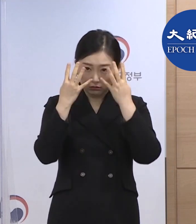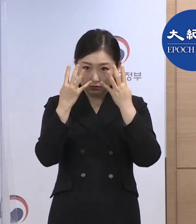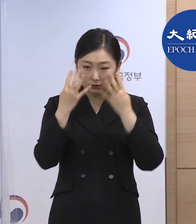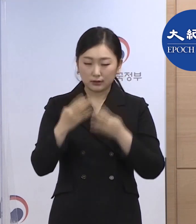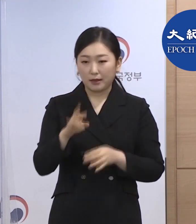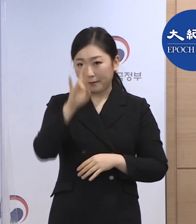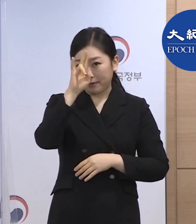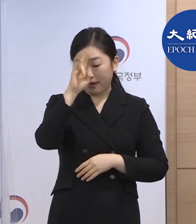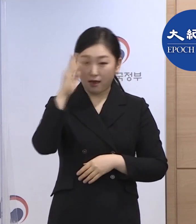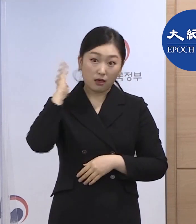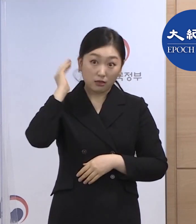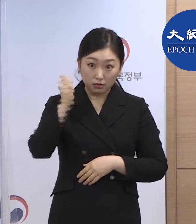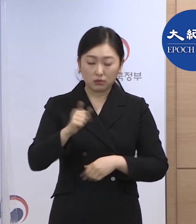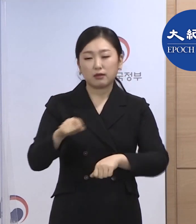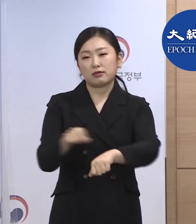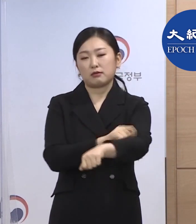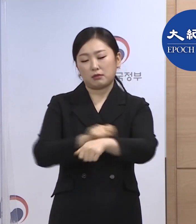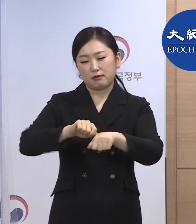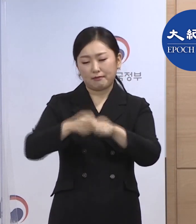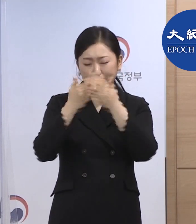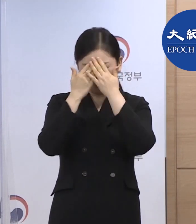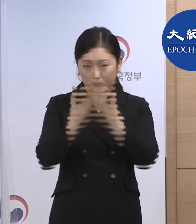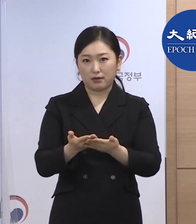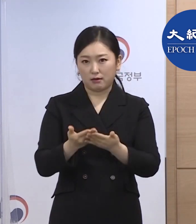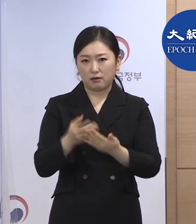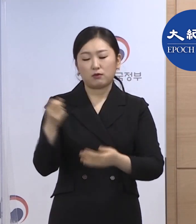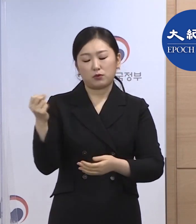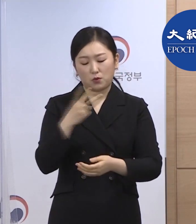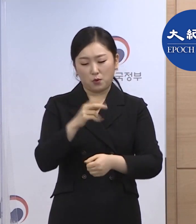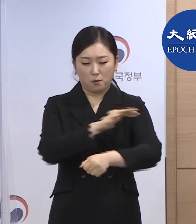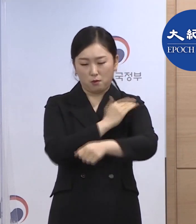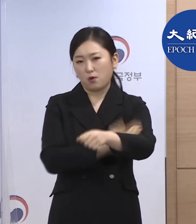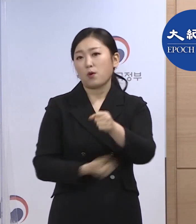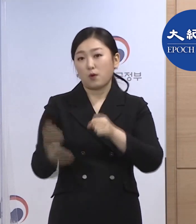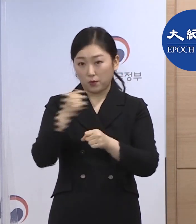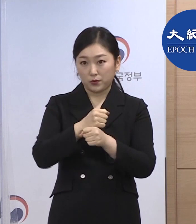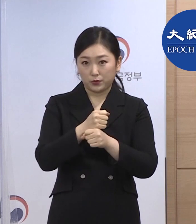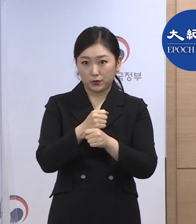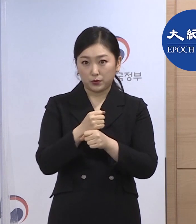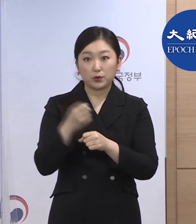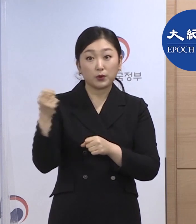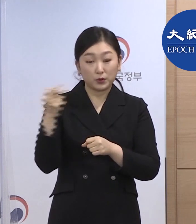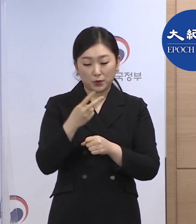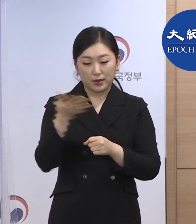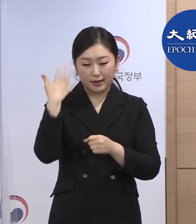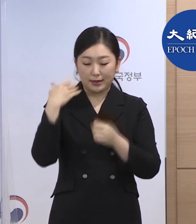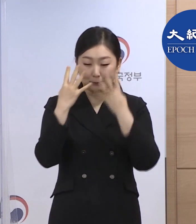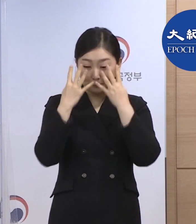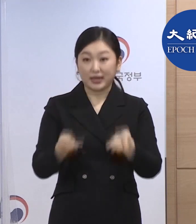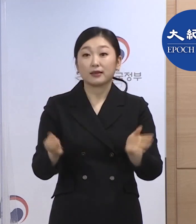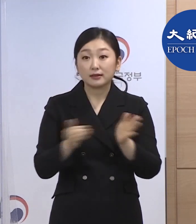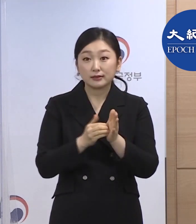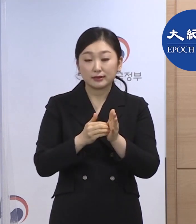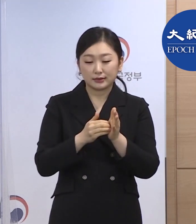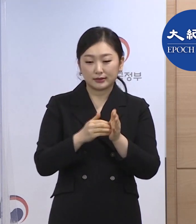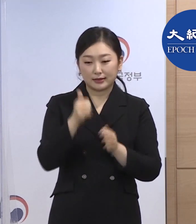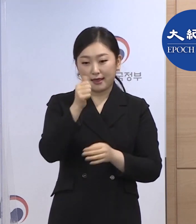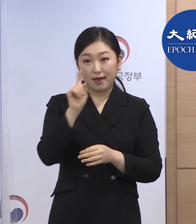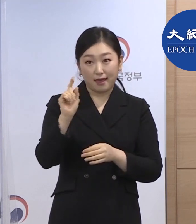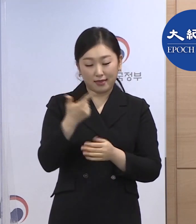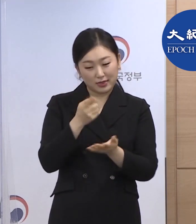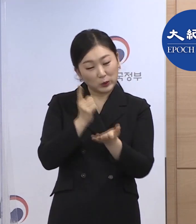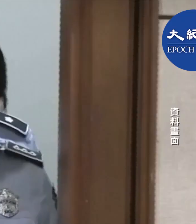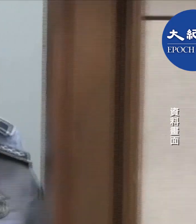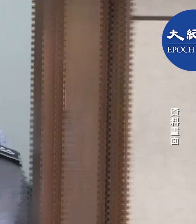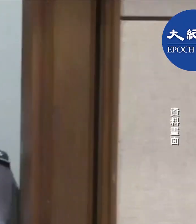전대통령을특별사면및복권하고형집행을완료한한명숙전국무총리를복